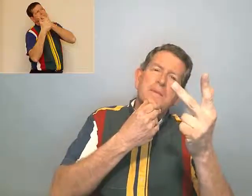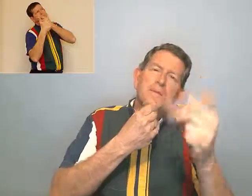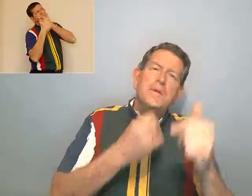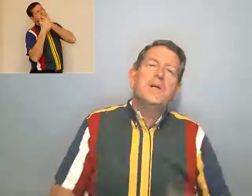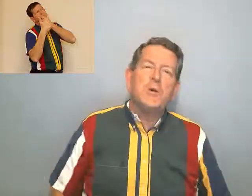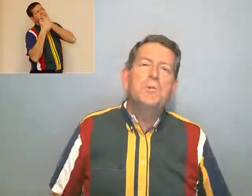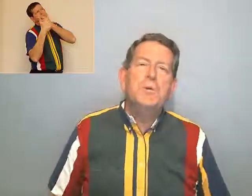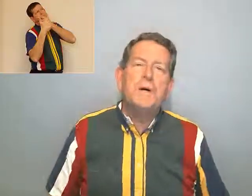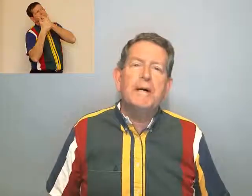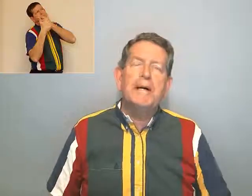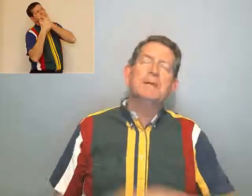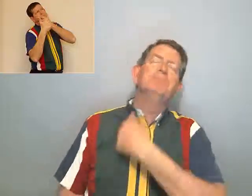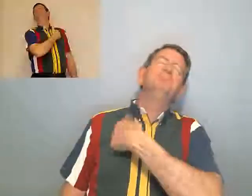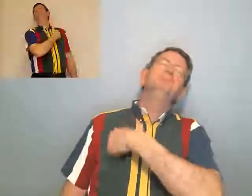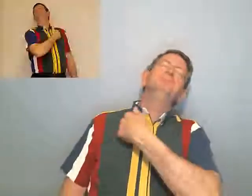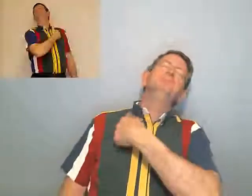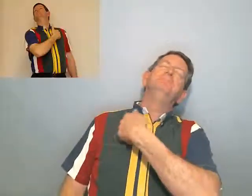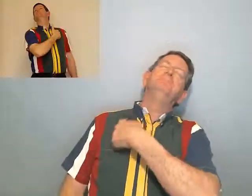oui, je pourrais.